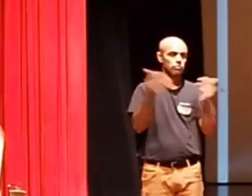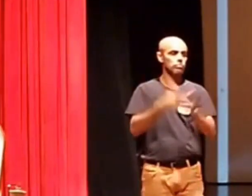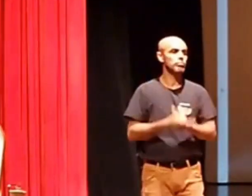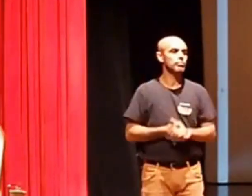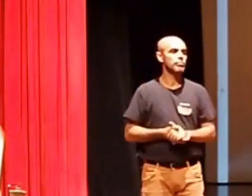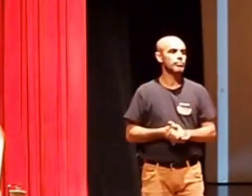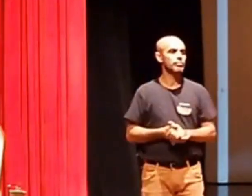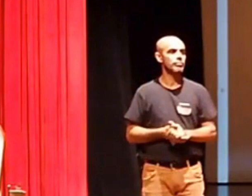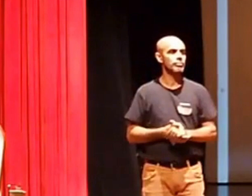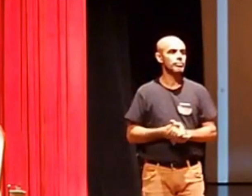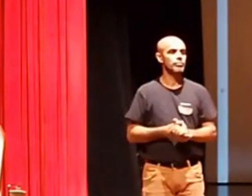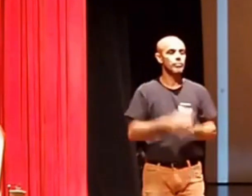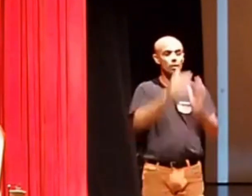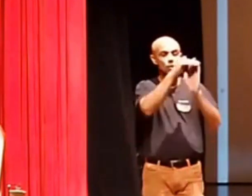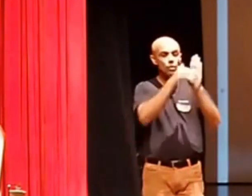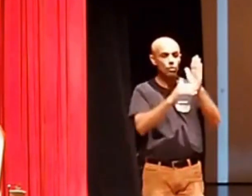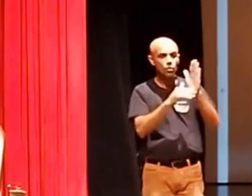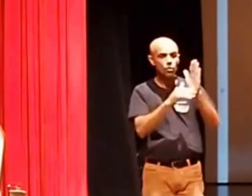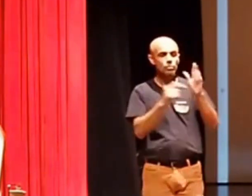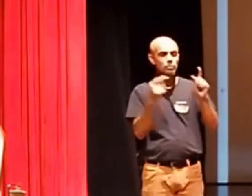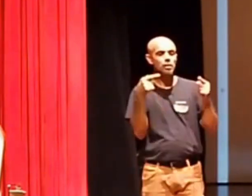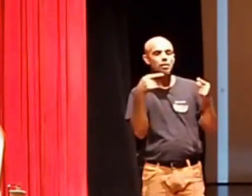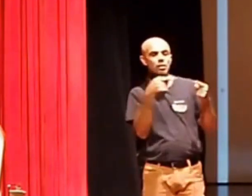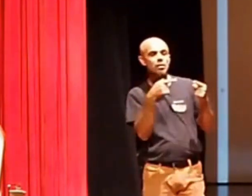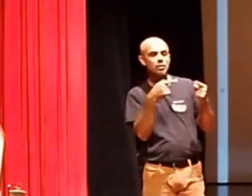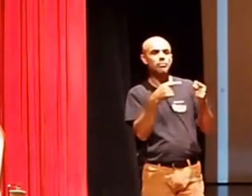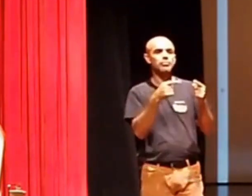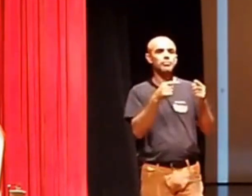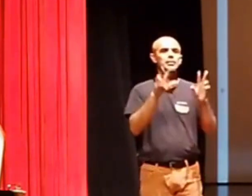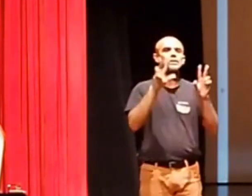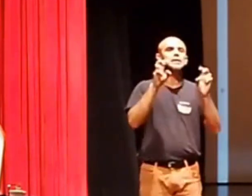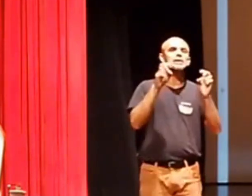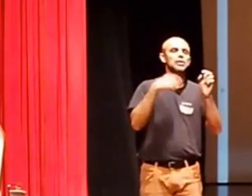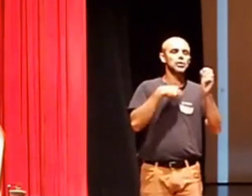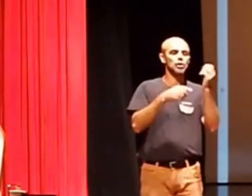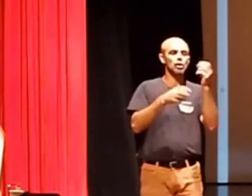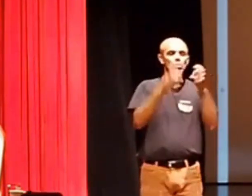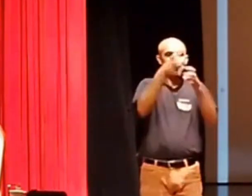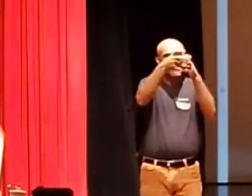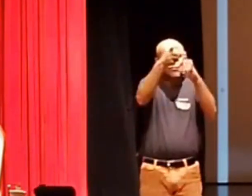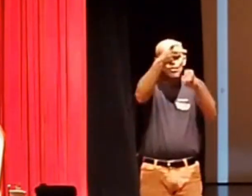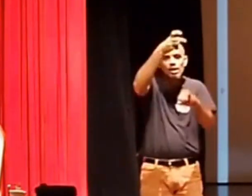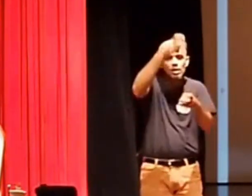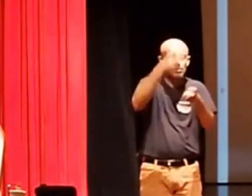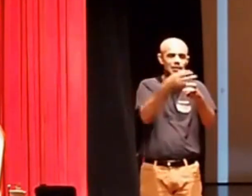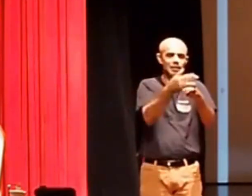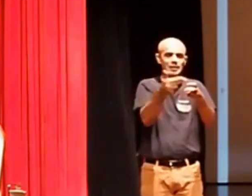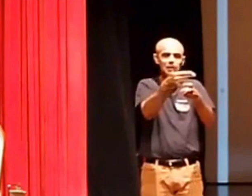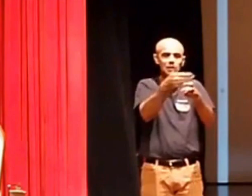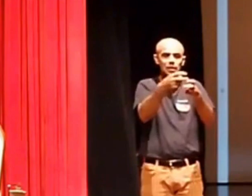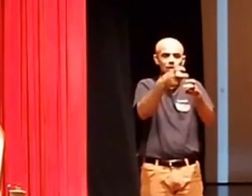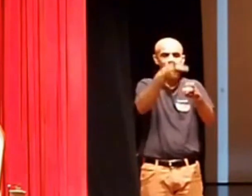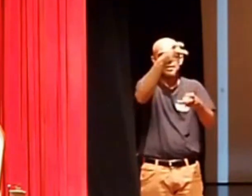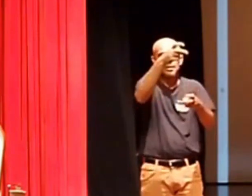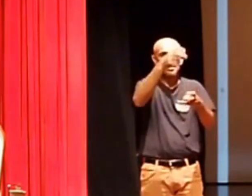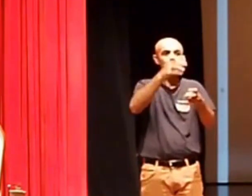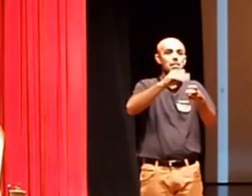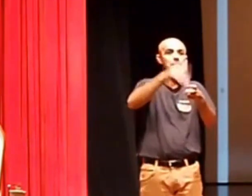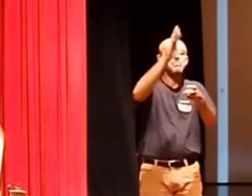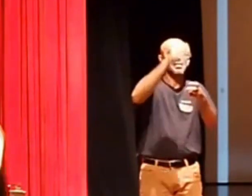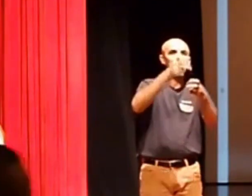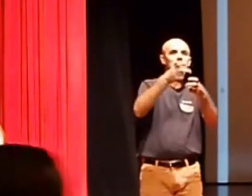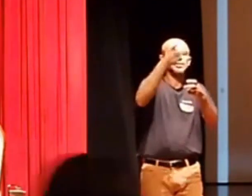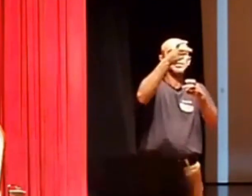Então, aqui o plano axial, exemplificando para vocês mais uma vez, ali tem uma vértebra desenhada, né? E ali, a parte mais alta, a